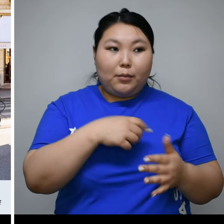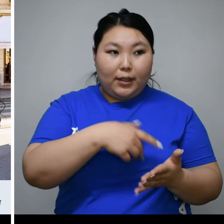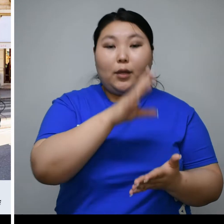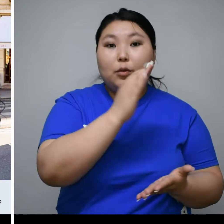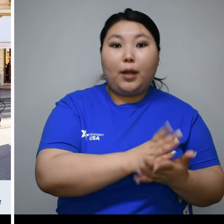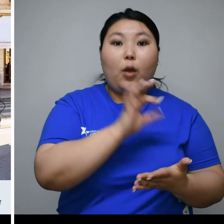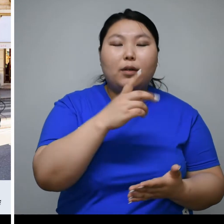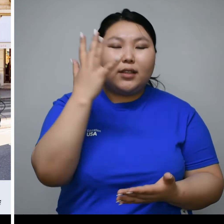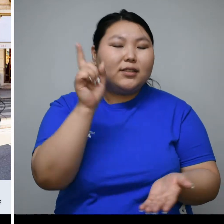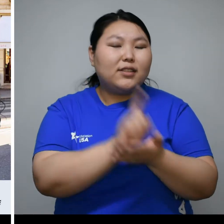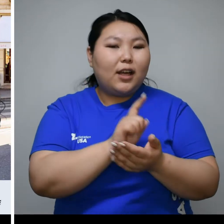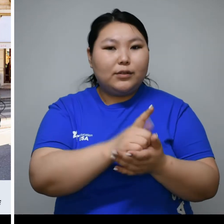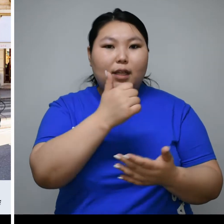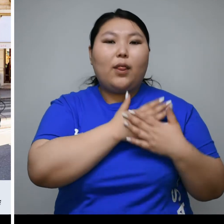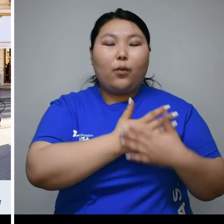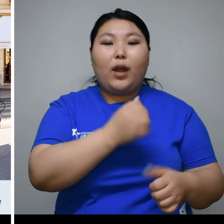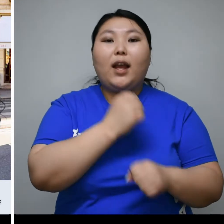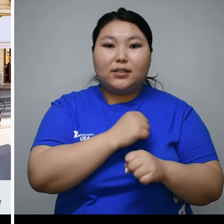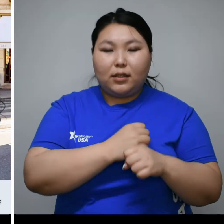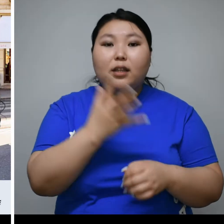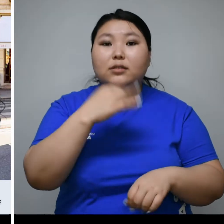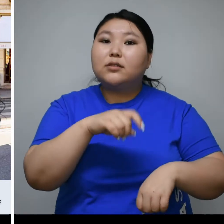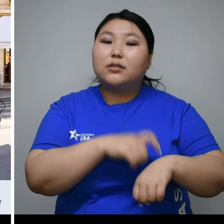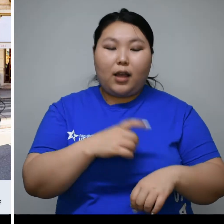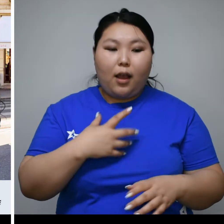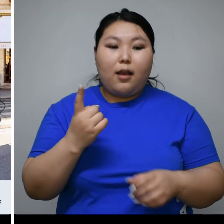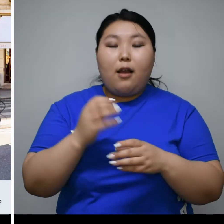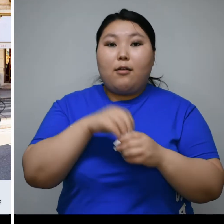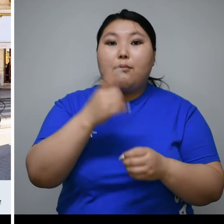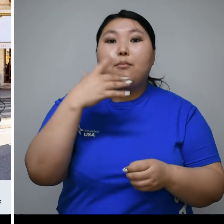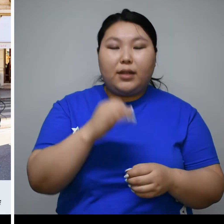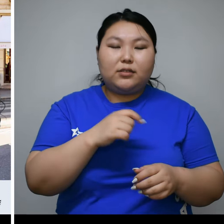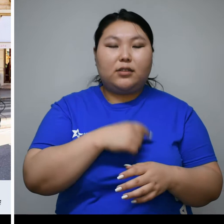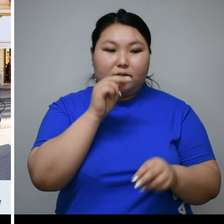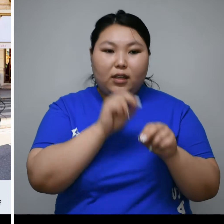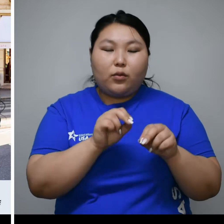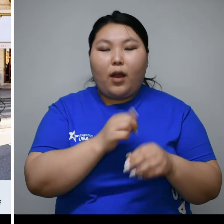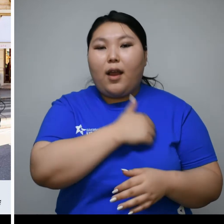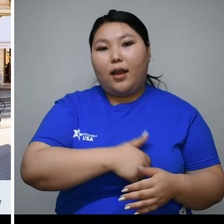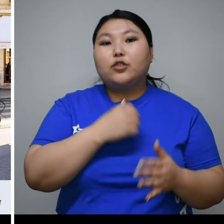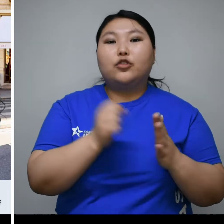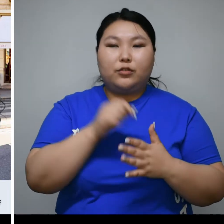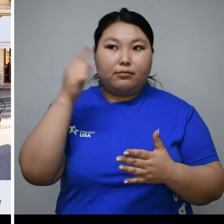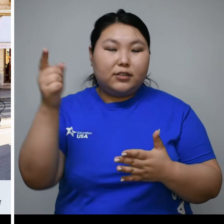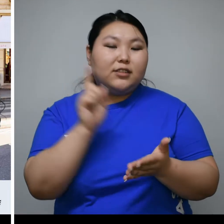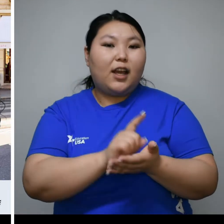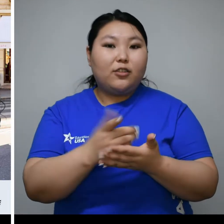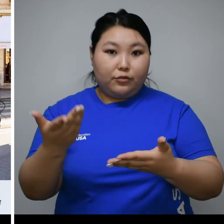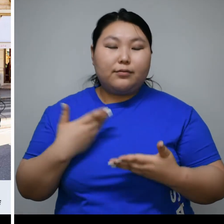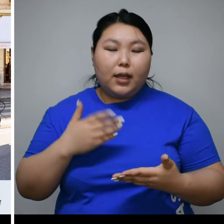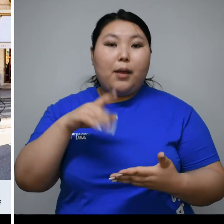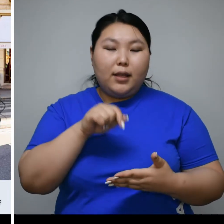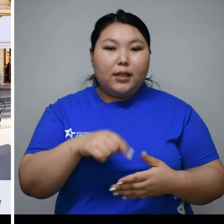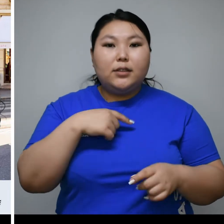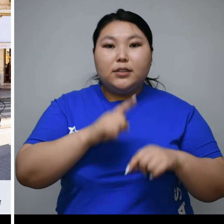явж байгаа бол та заавал сайн дурын ажилд хідэн цаг хамрагдчих байж шалгуураа хангах ёстой гэж цаанаас нь шаардлага байдаг. А